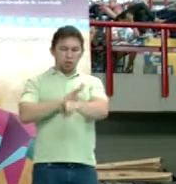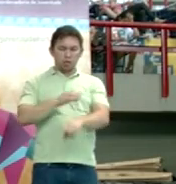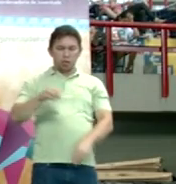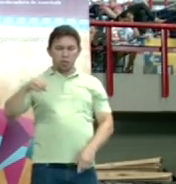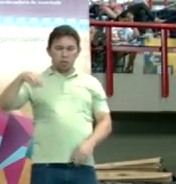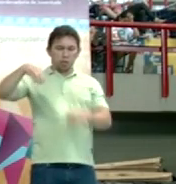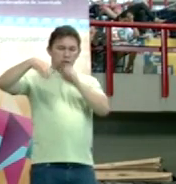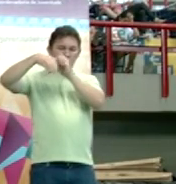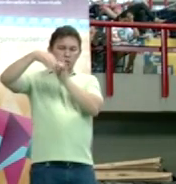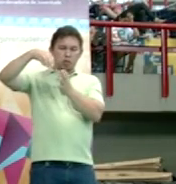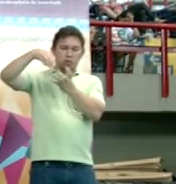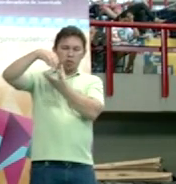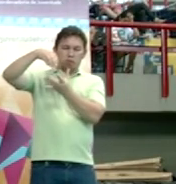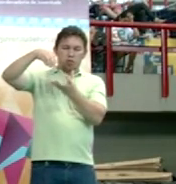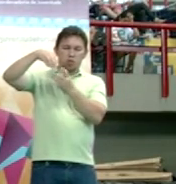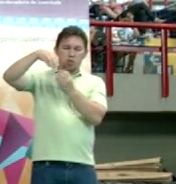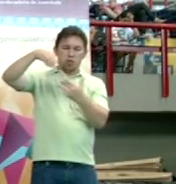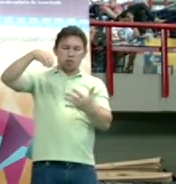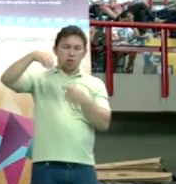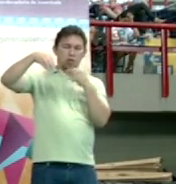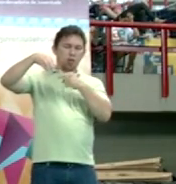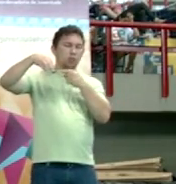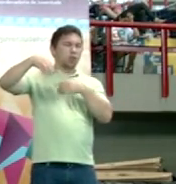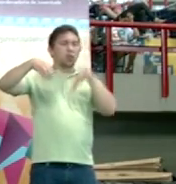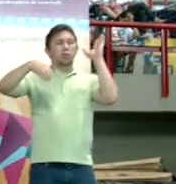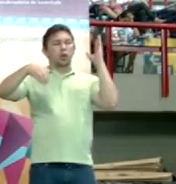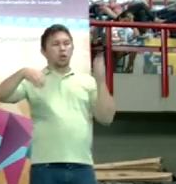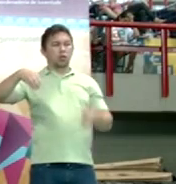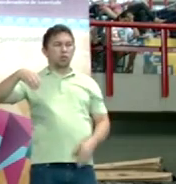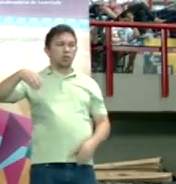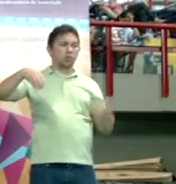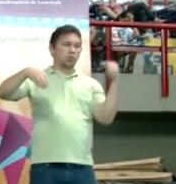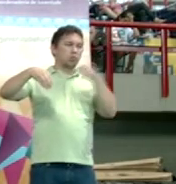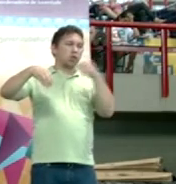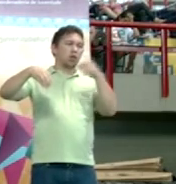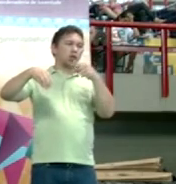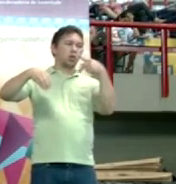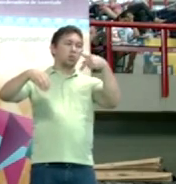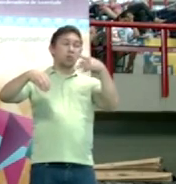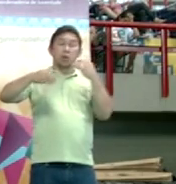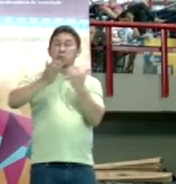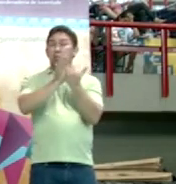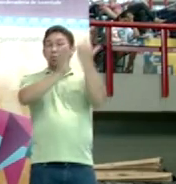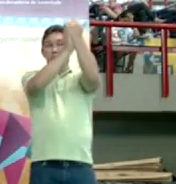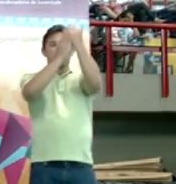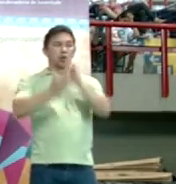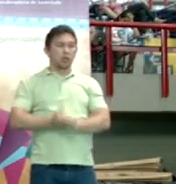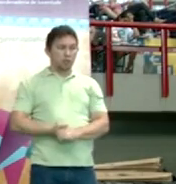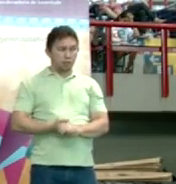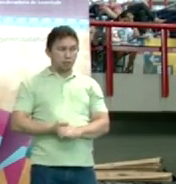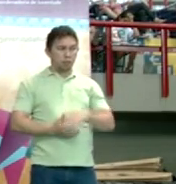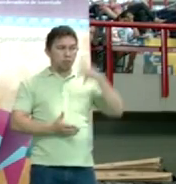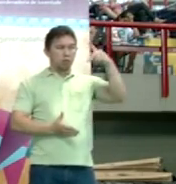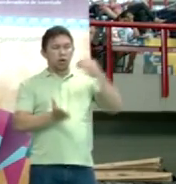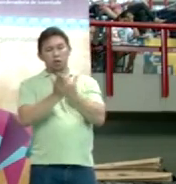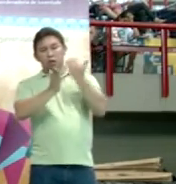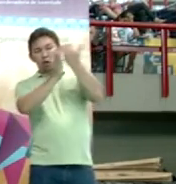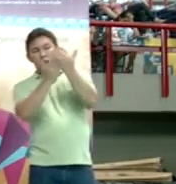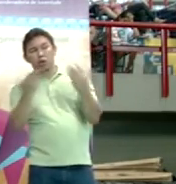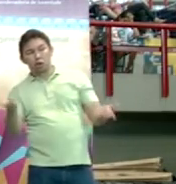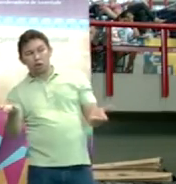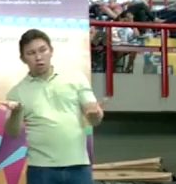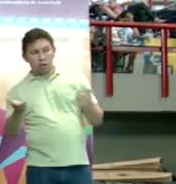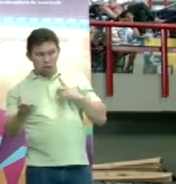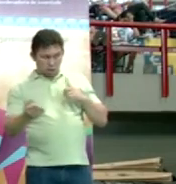lâmpada brilha mais, professor? Aquela que tiver o quê, pessoal? Maior potência. Professor, quem tem maior potência? Quem tem